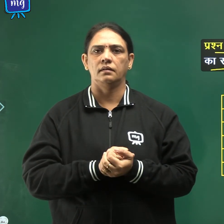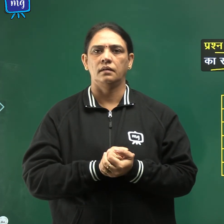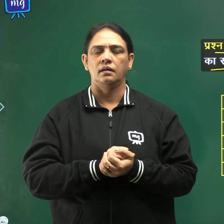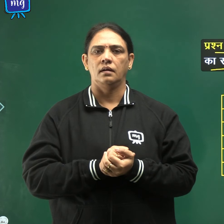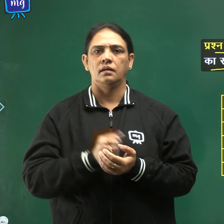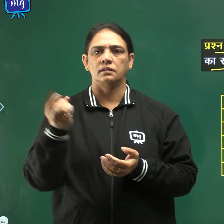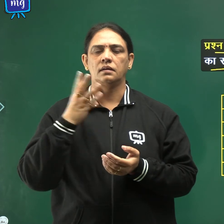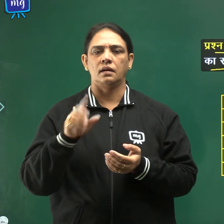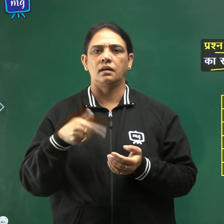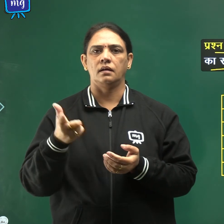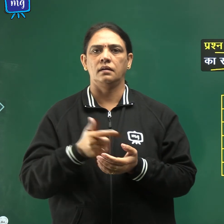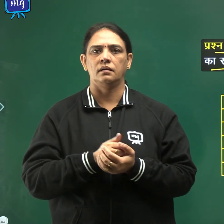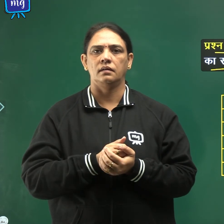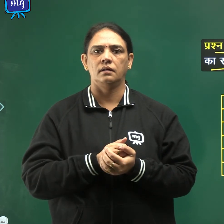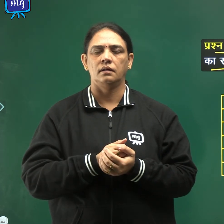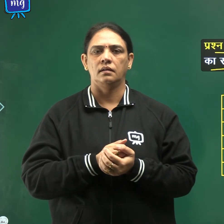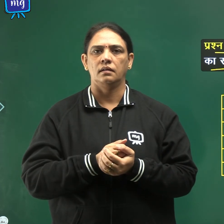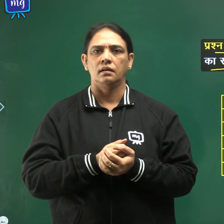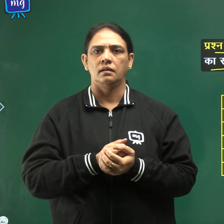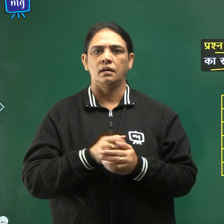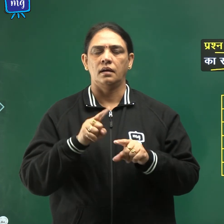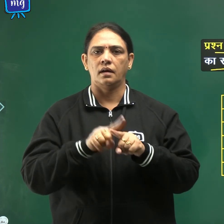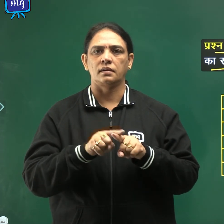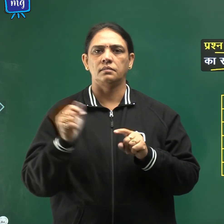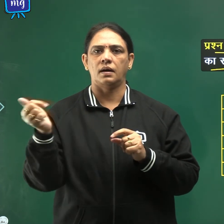बंटन का समांतर माध्य